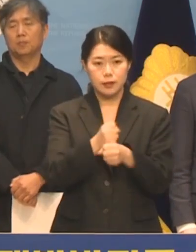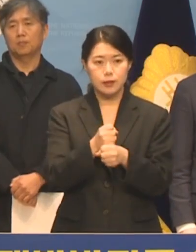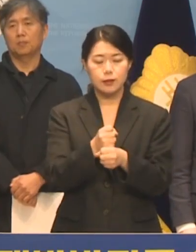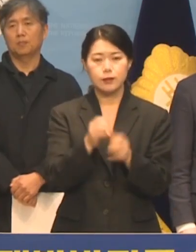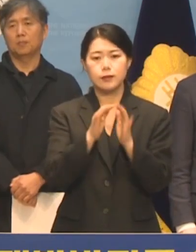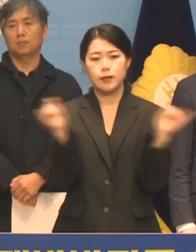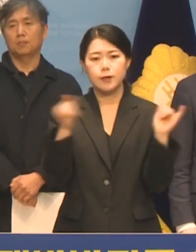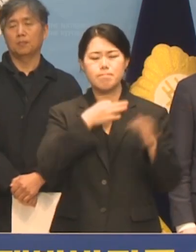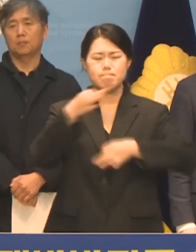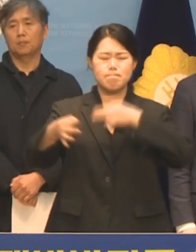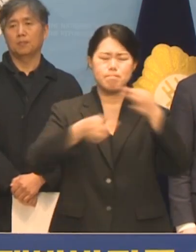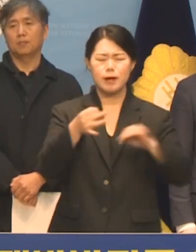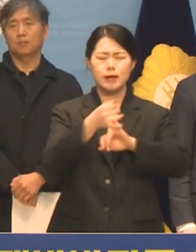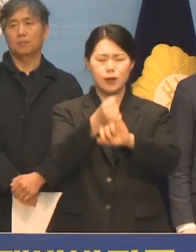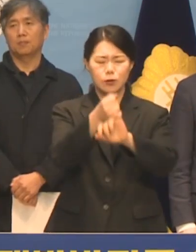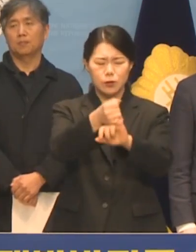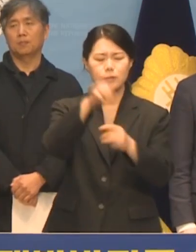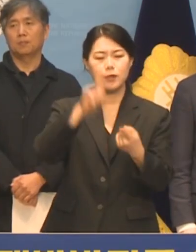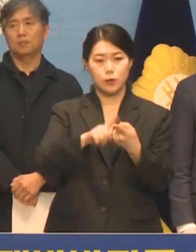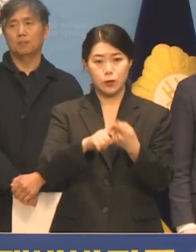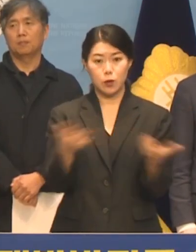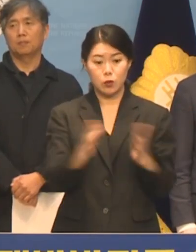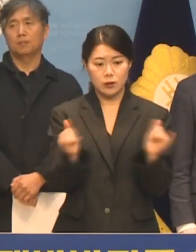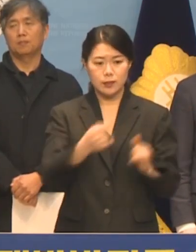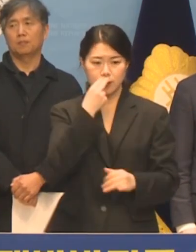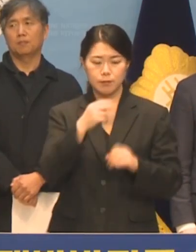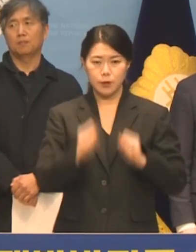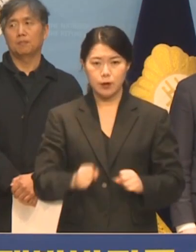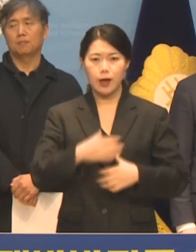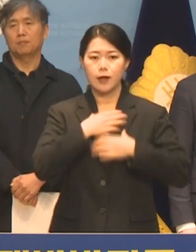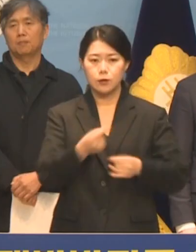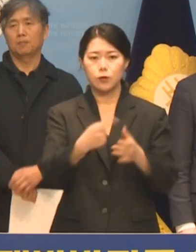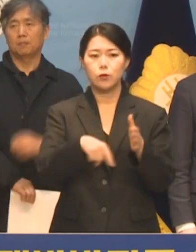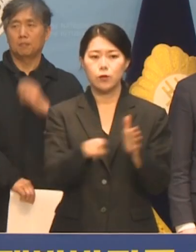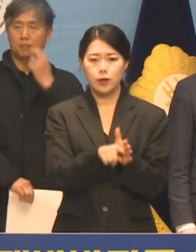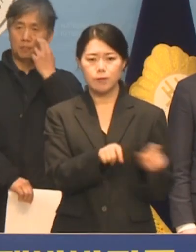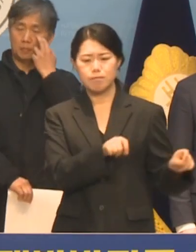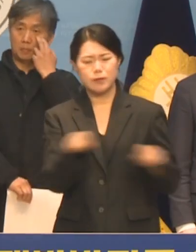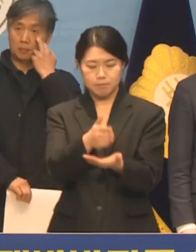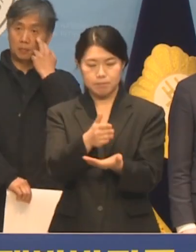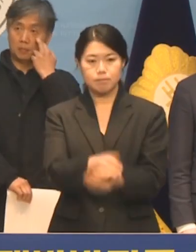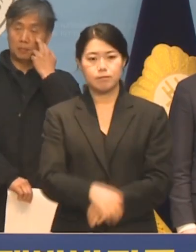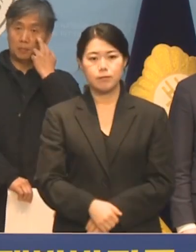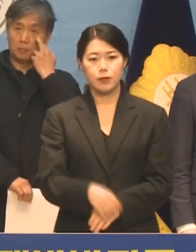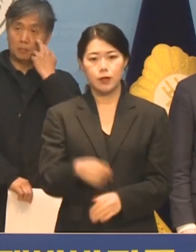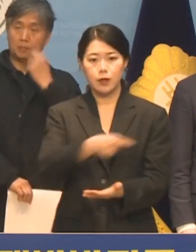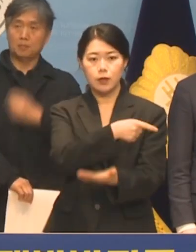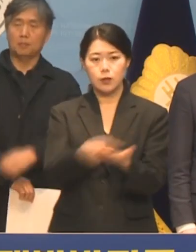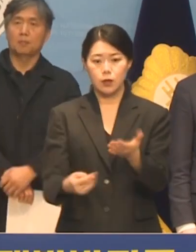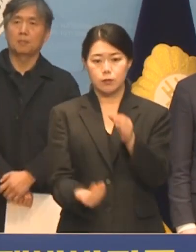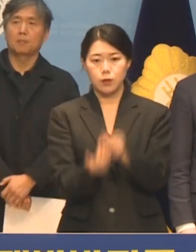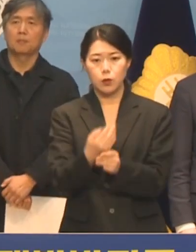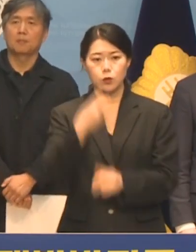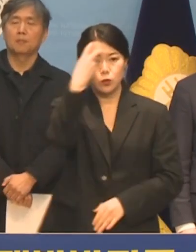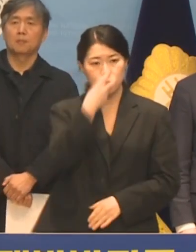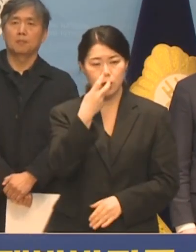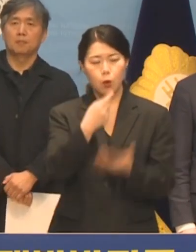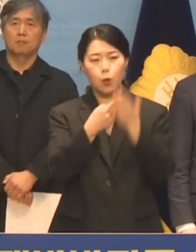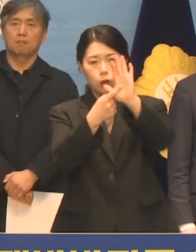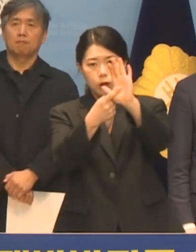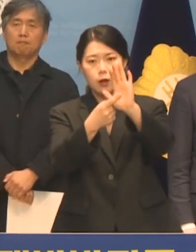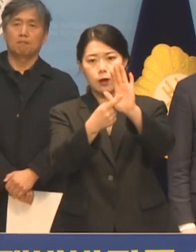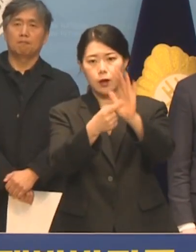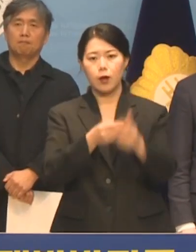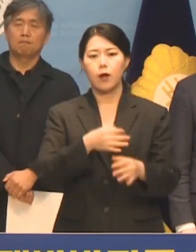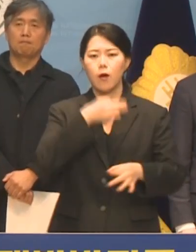저버려서는 안 될 것입니다. 노동자의 생명과 안전을 위해 미룰 수 없는 과제입니다. 수사 공개를 요구하는 시민들의